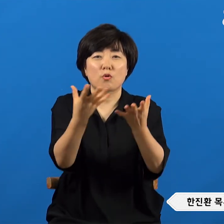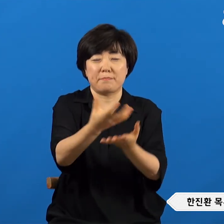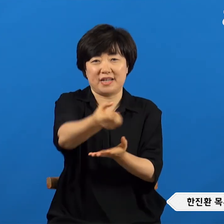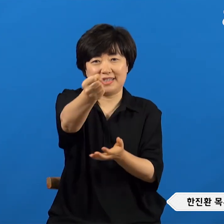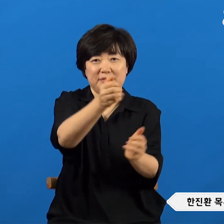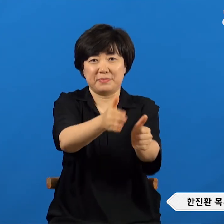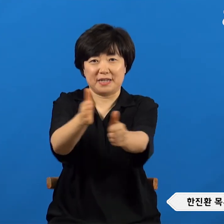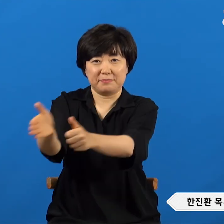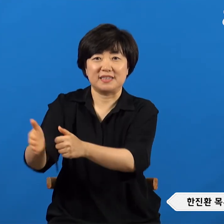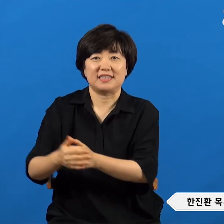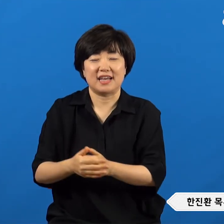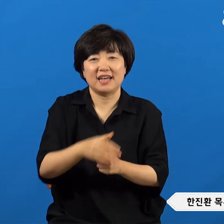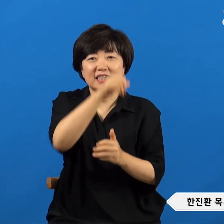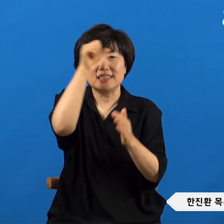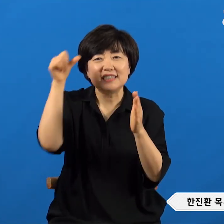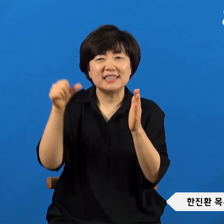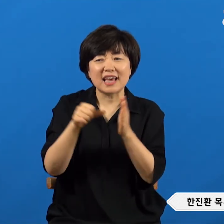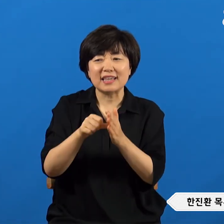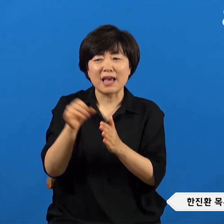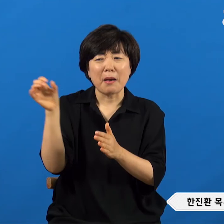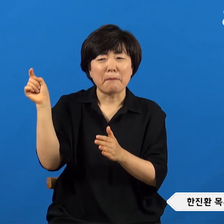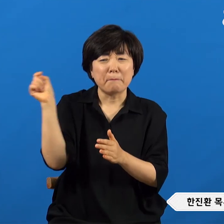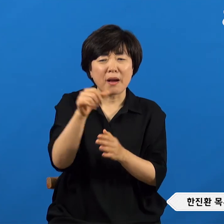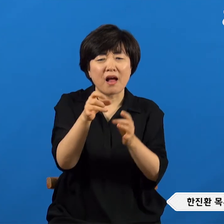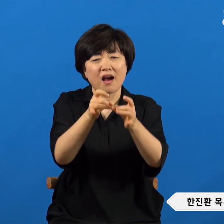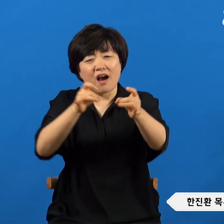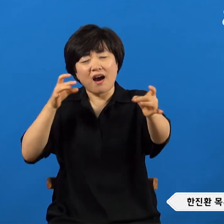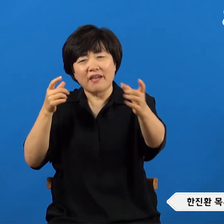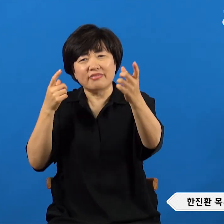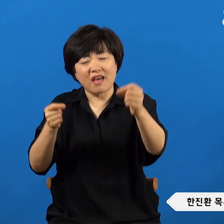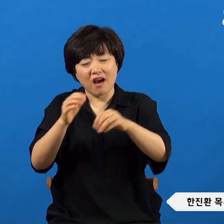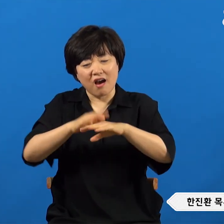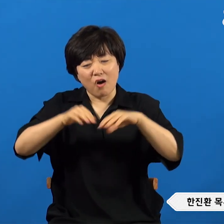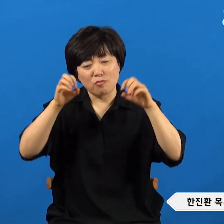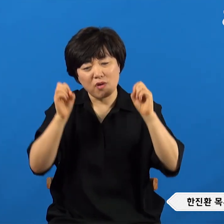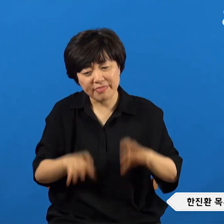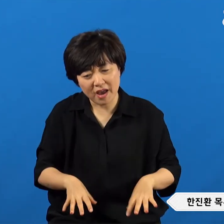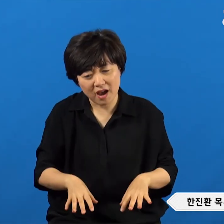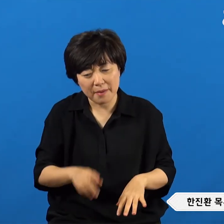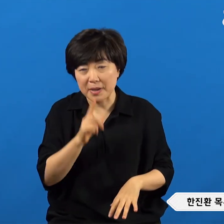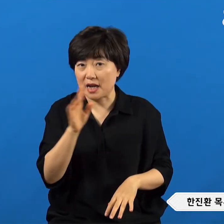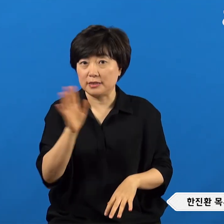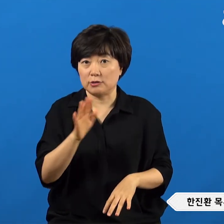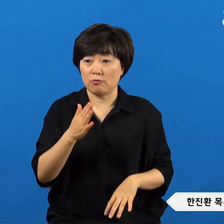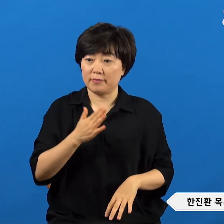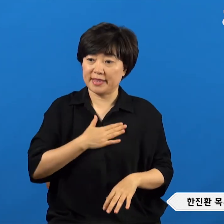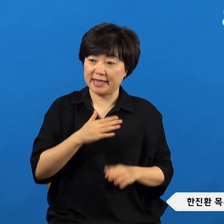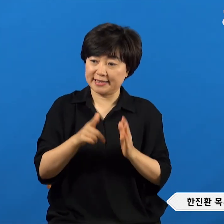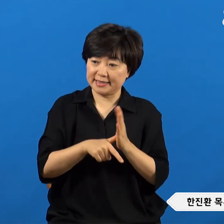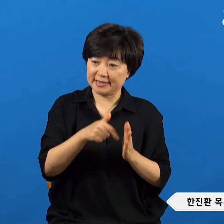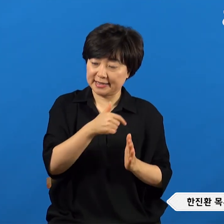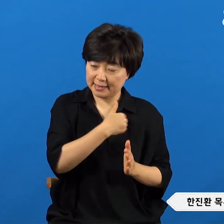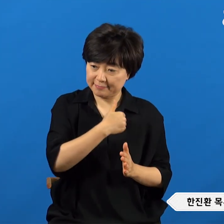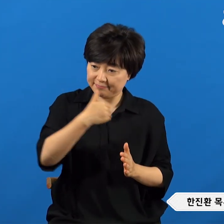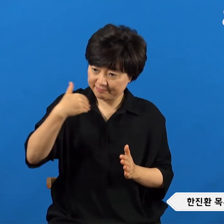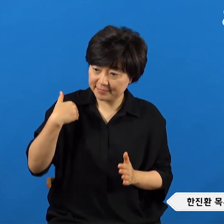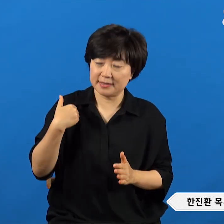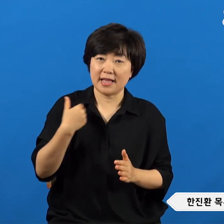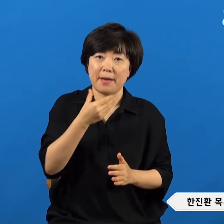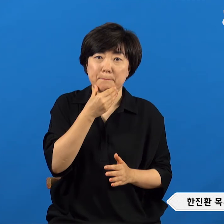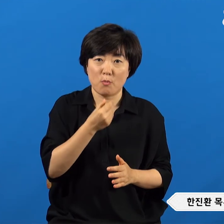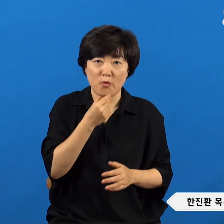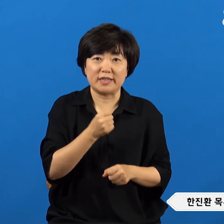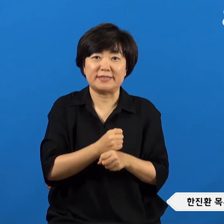바랍니다. 인생이 너무 빨리 지나갔다, 허무하다가 아니라 내 인생은 충분히 길고